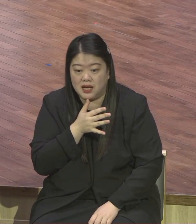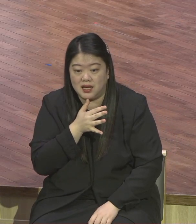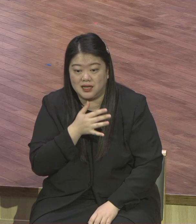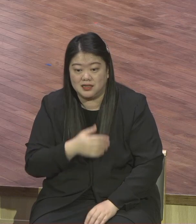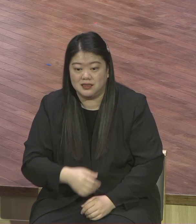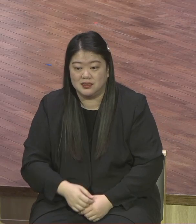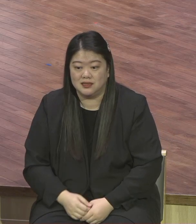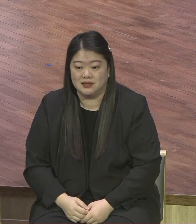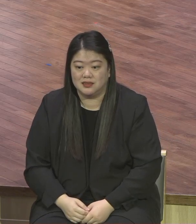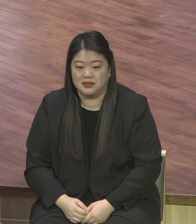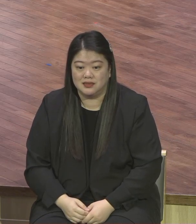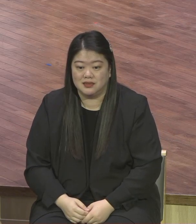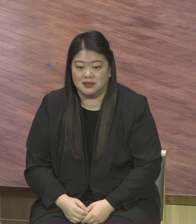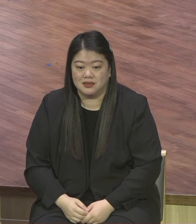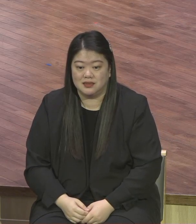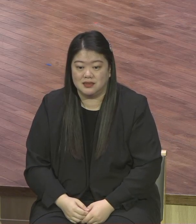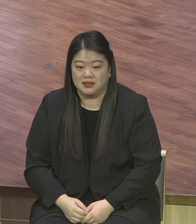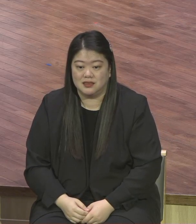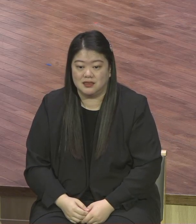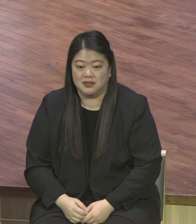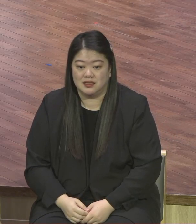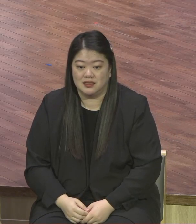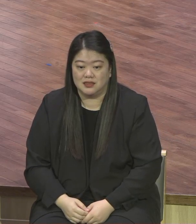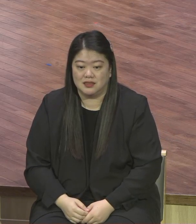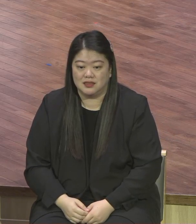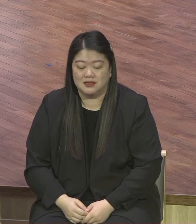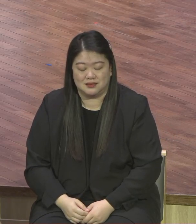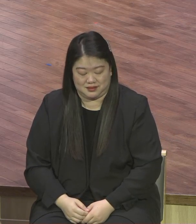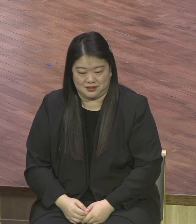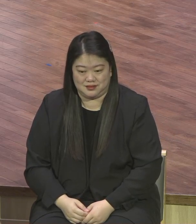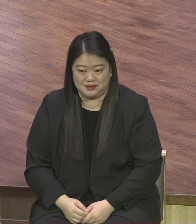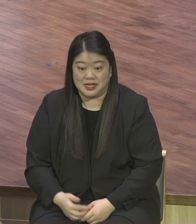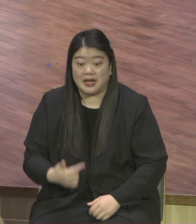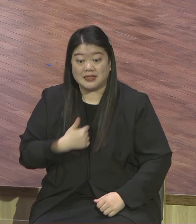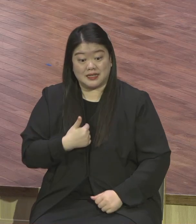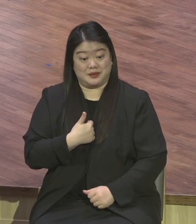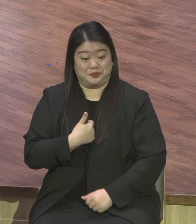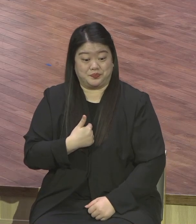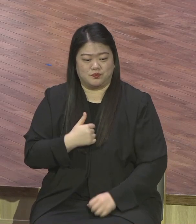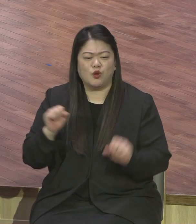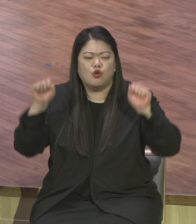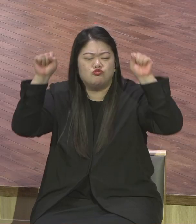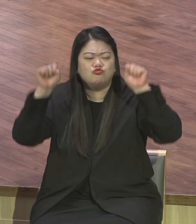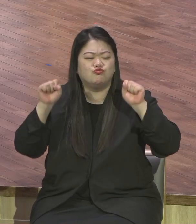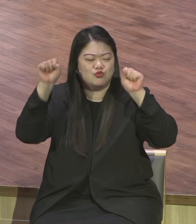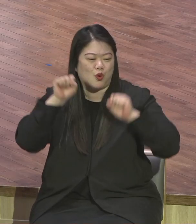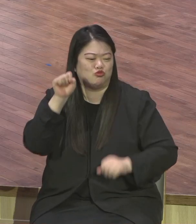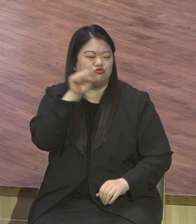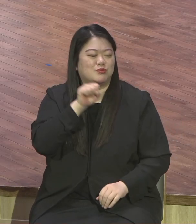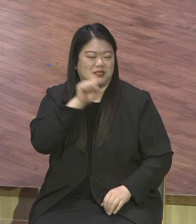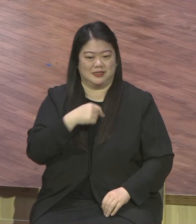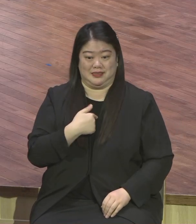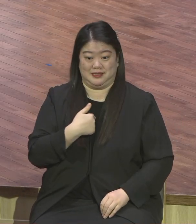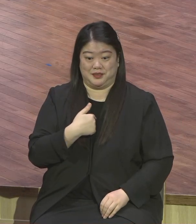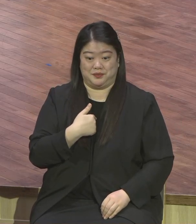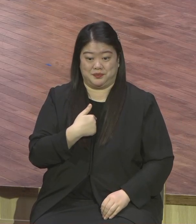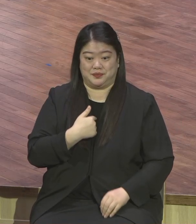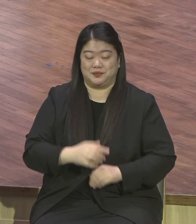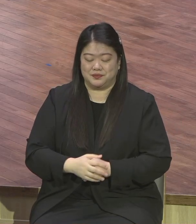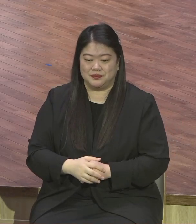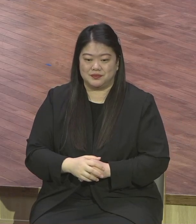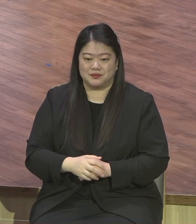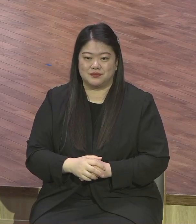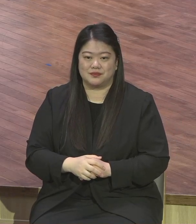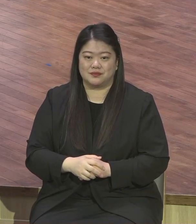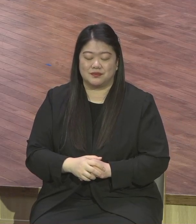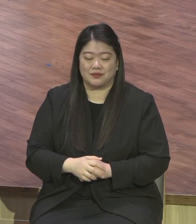비평평가할 수가 없어요. 저는 운동을 많이 한 사람이고 지금도 하고 있어요. 지금까지 살면서 단 한